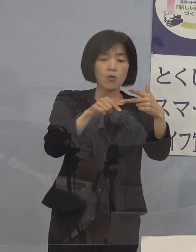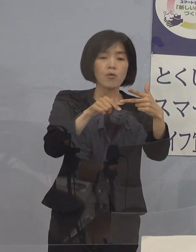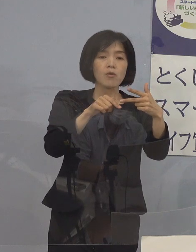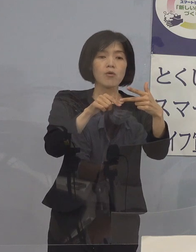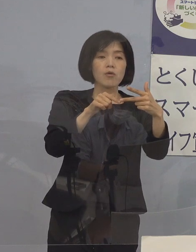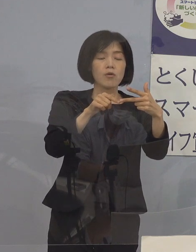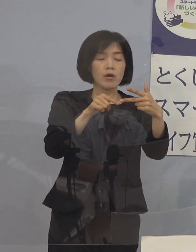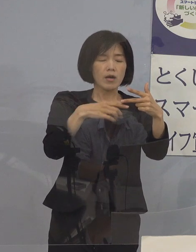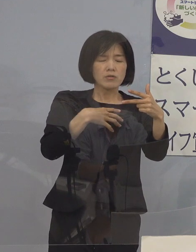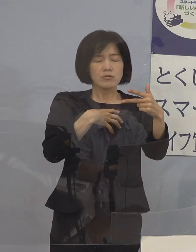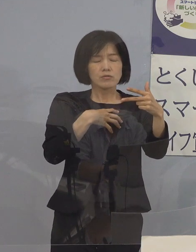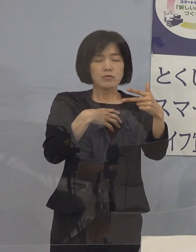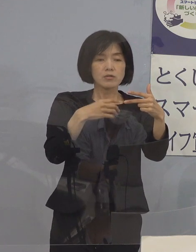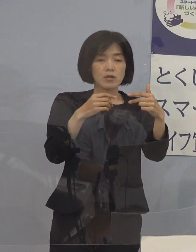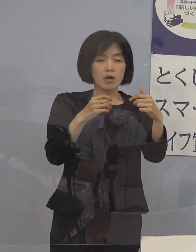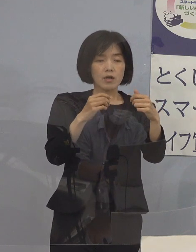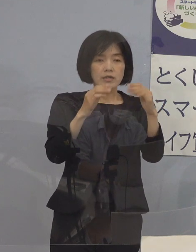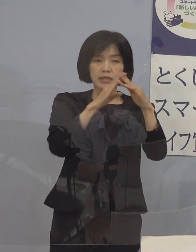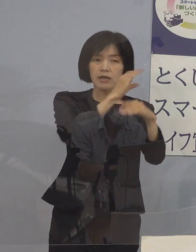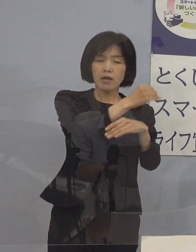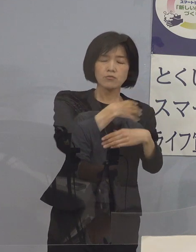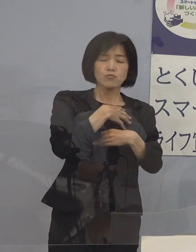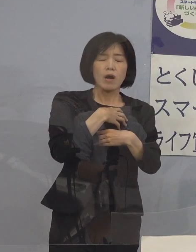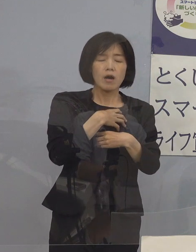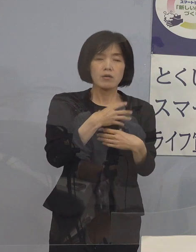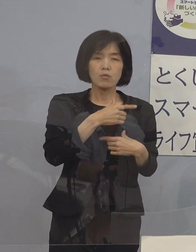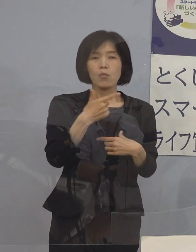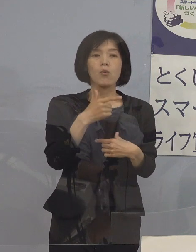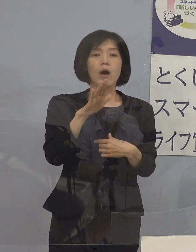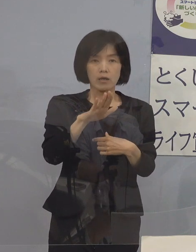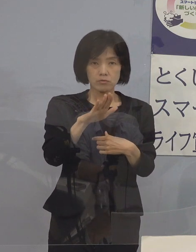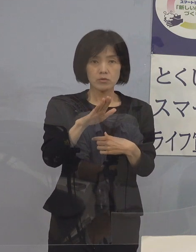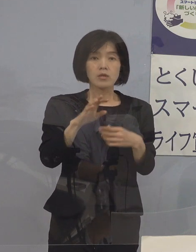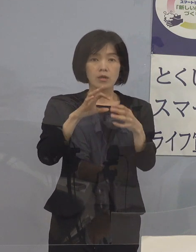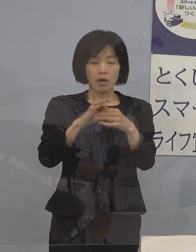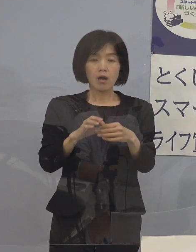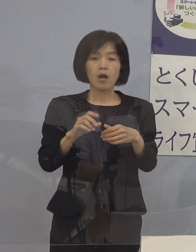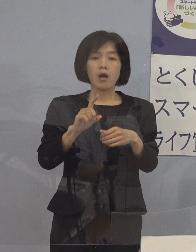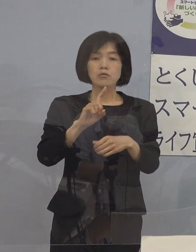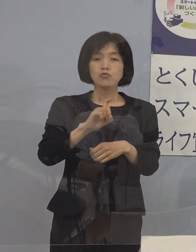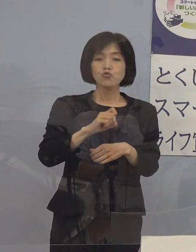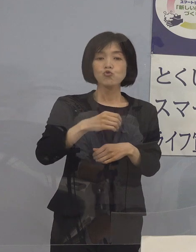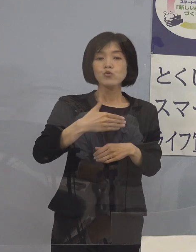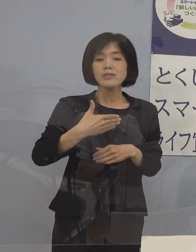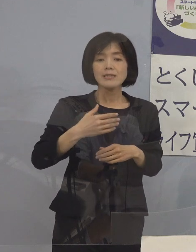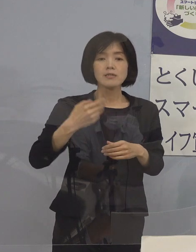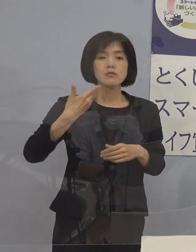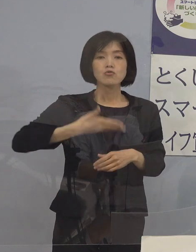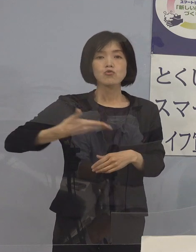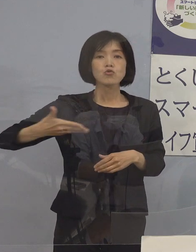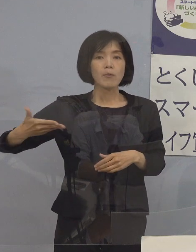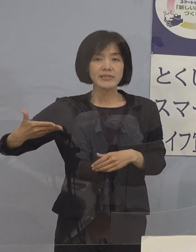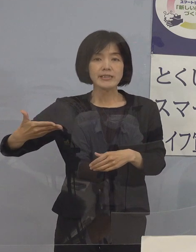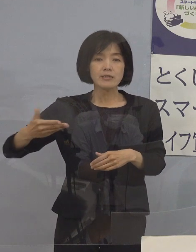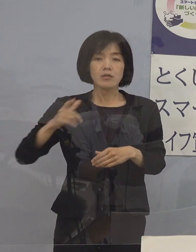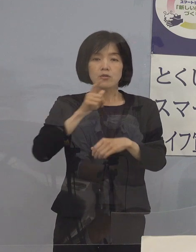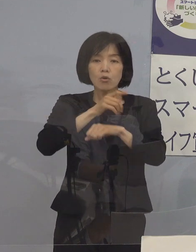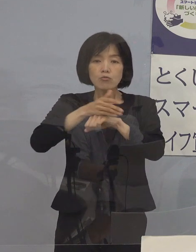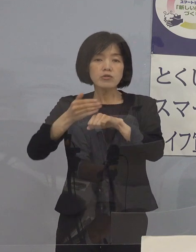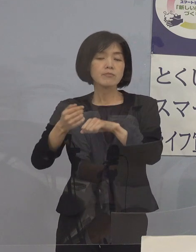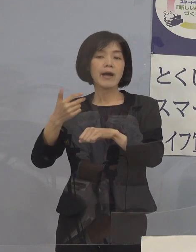高まっているところであります。そこで19日の水曜日には、徳島市